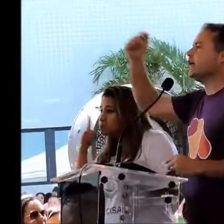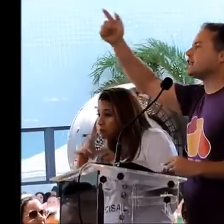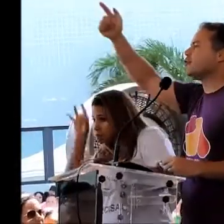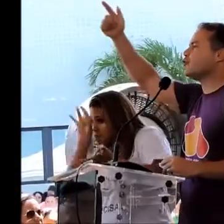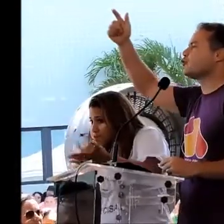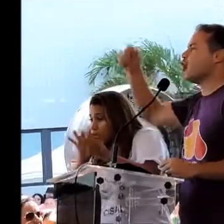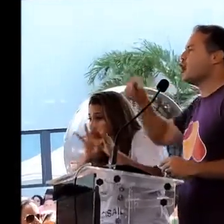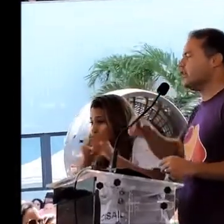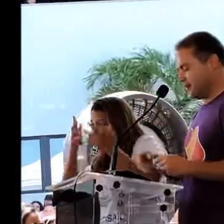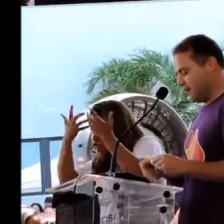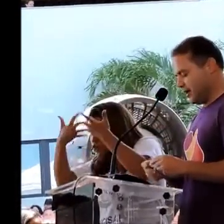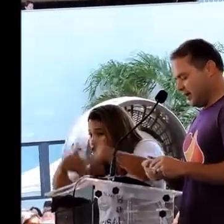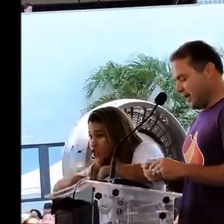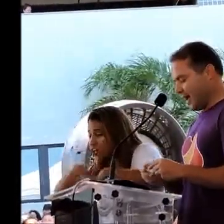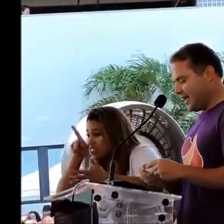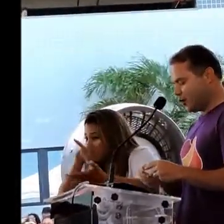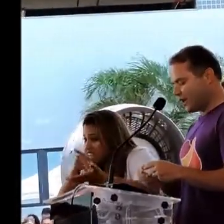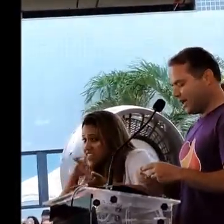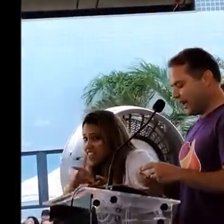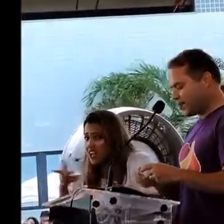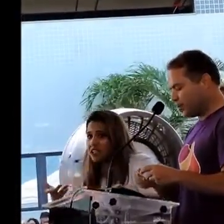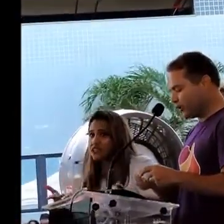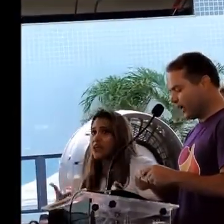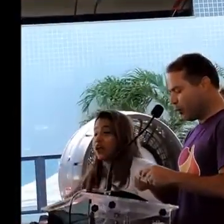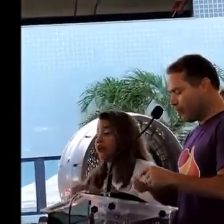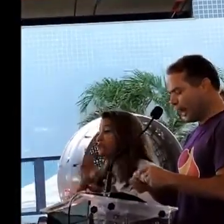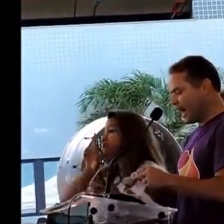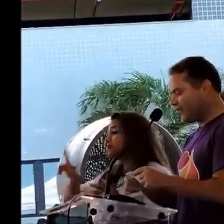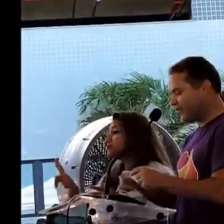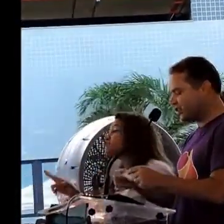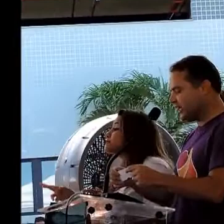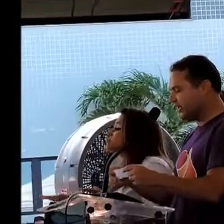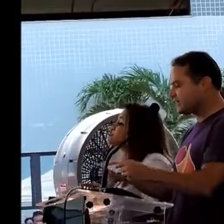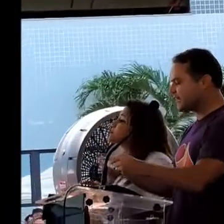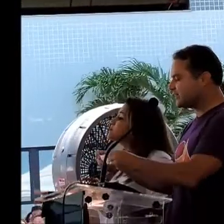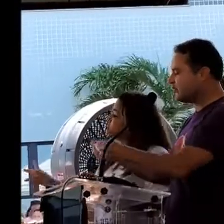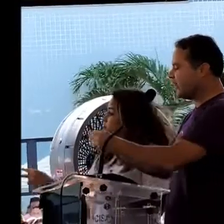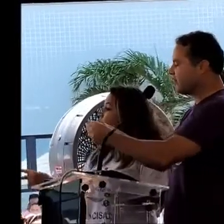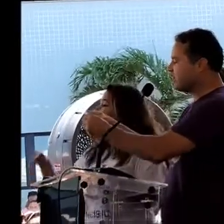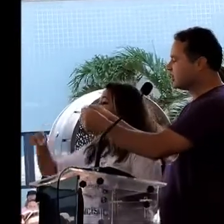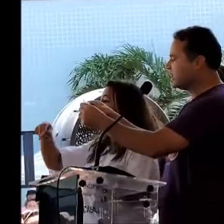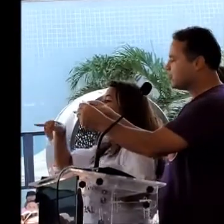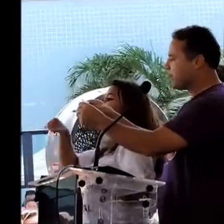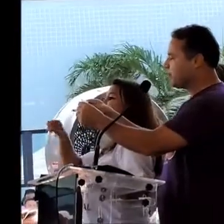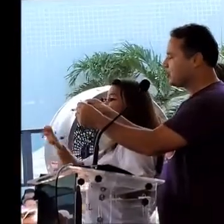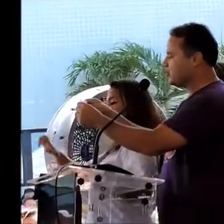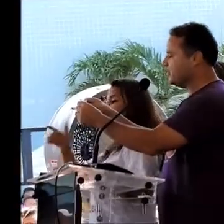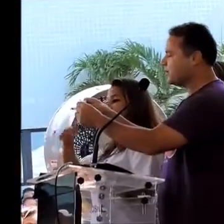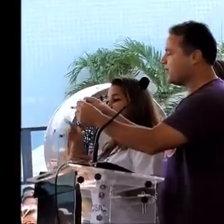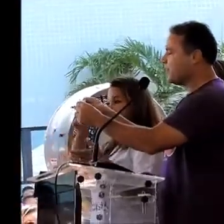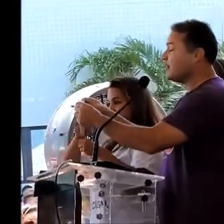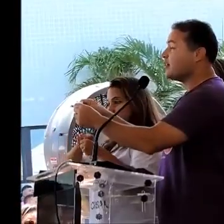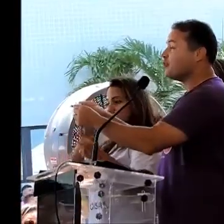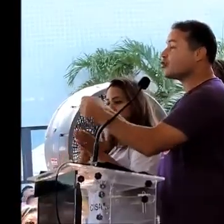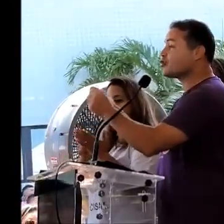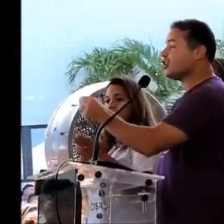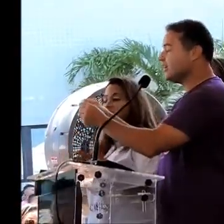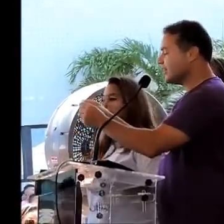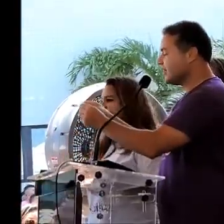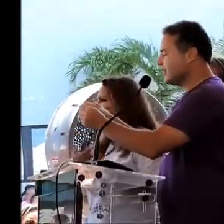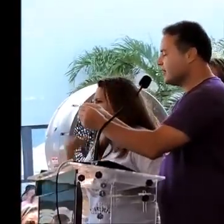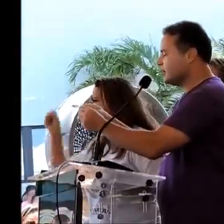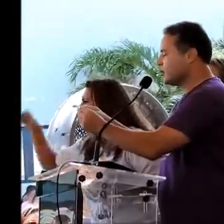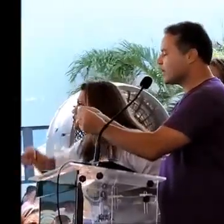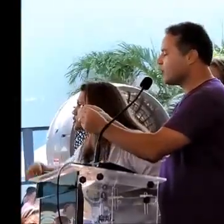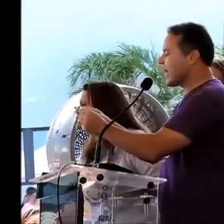garantir que tudo isso funcione? E aí eu queria responder com palavras de Nise da Silveira, voltando esse papelzinho. Vou